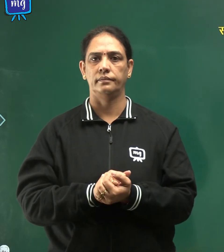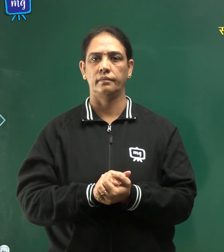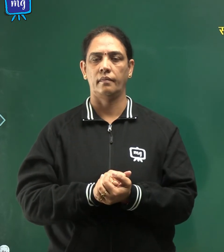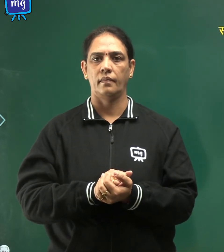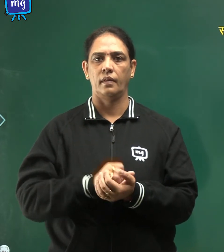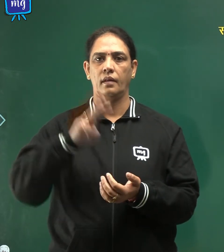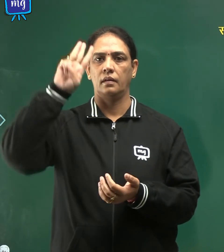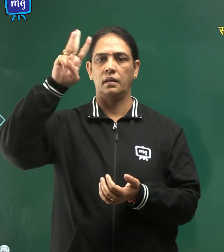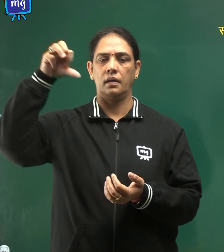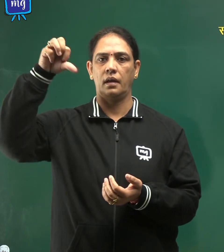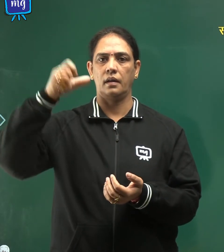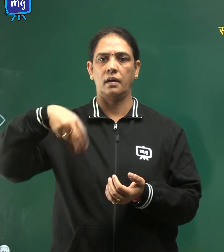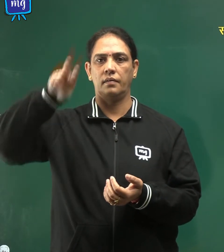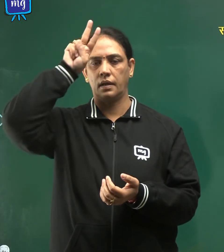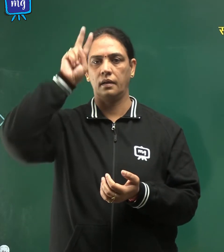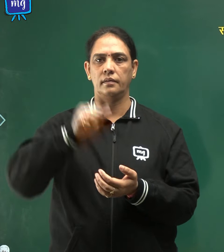39 का वर्ग